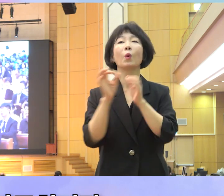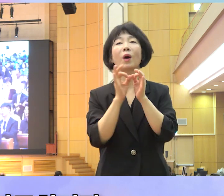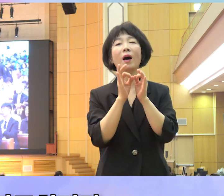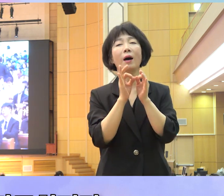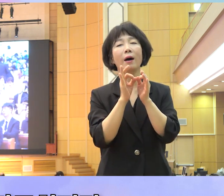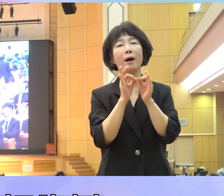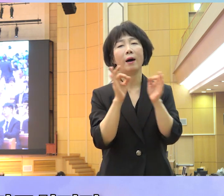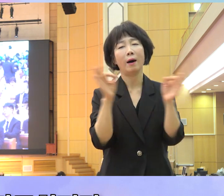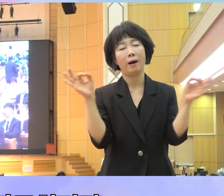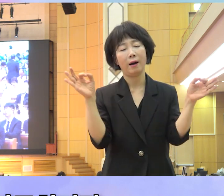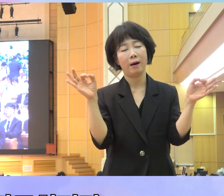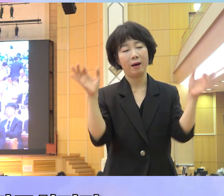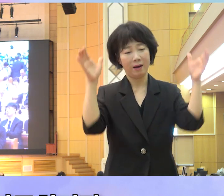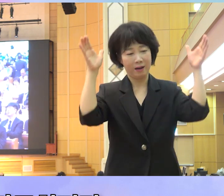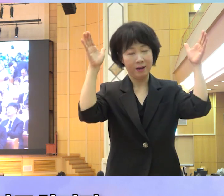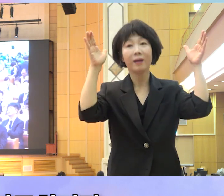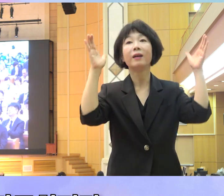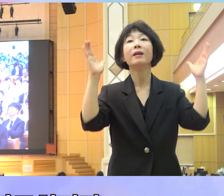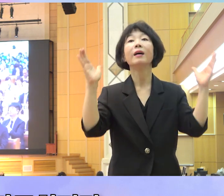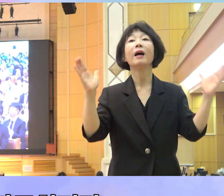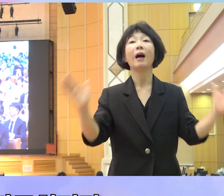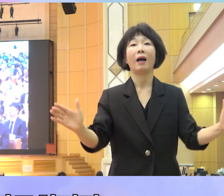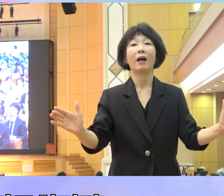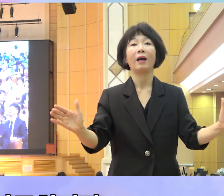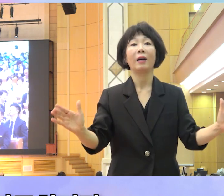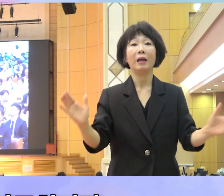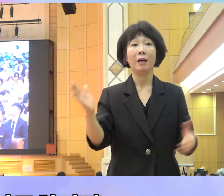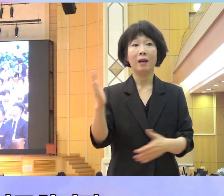살아가는 동안에